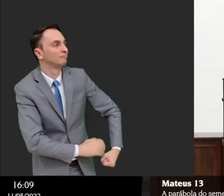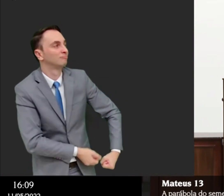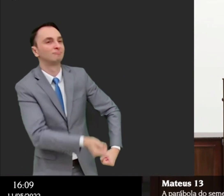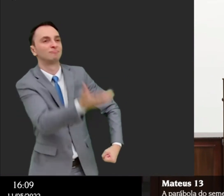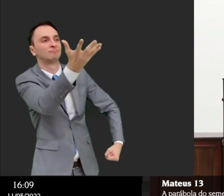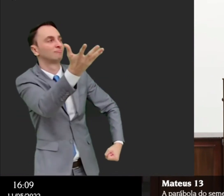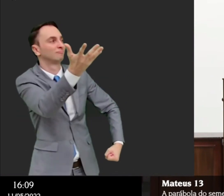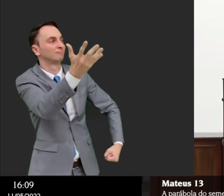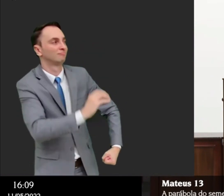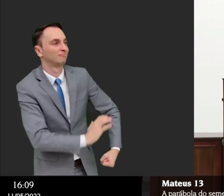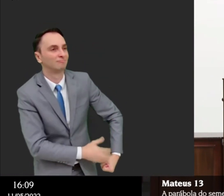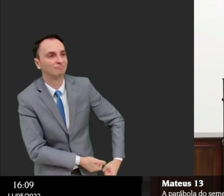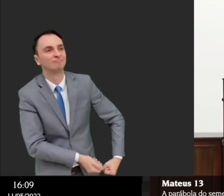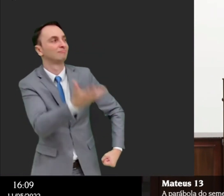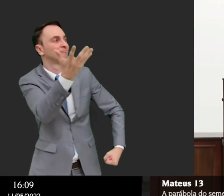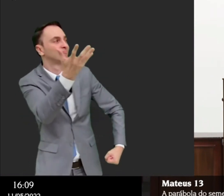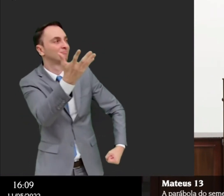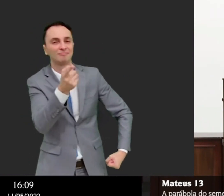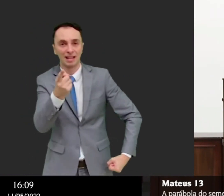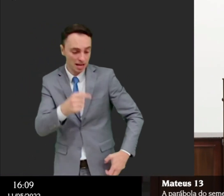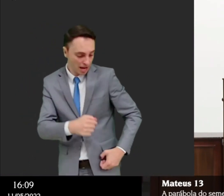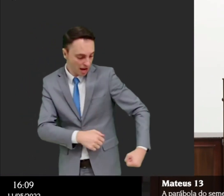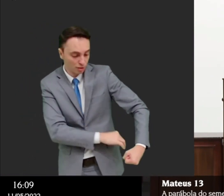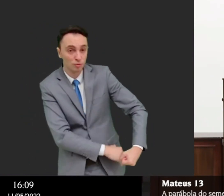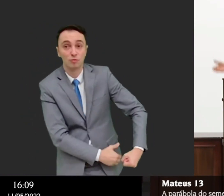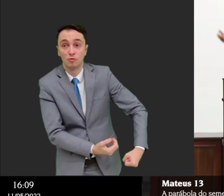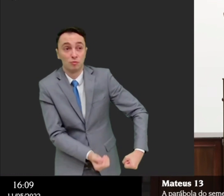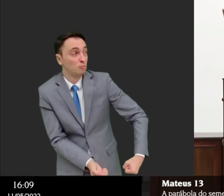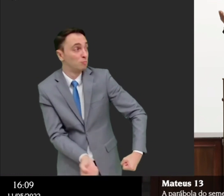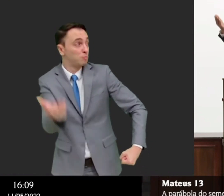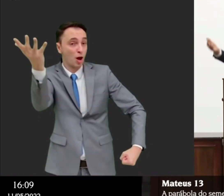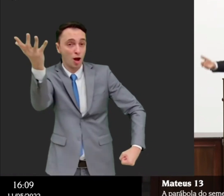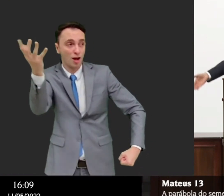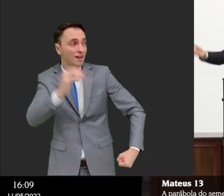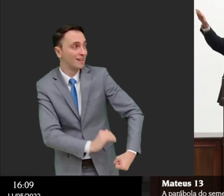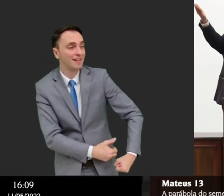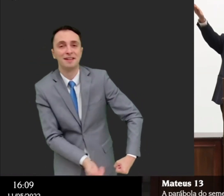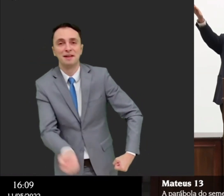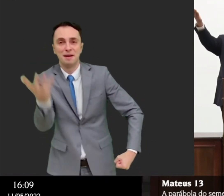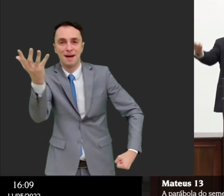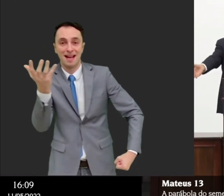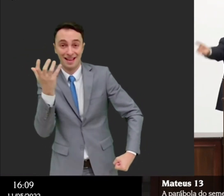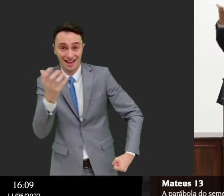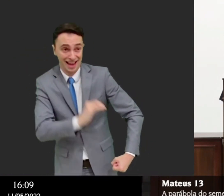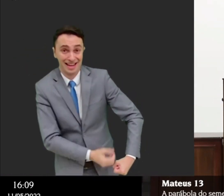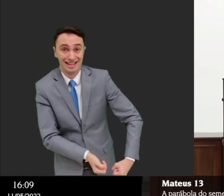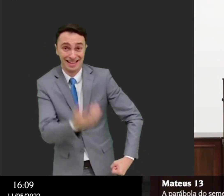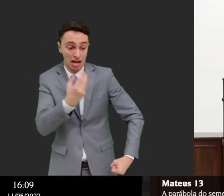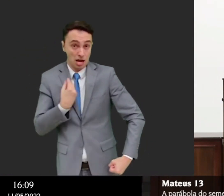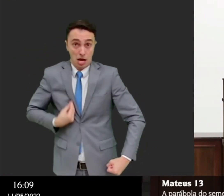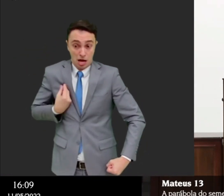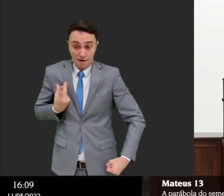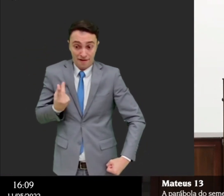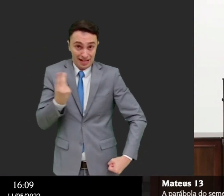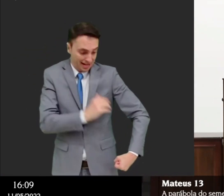Quer pão? Quer comida? Quer descanso? Quer o céu? Quer vida